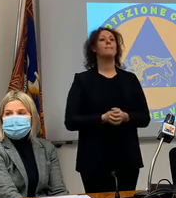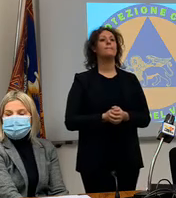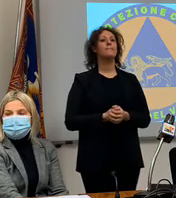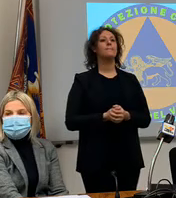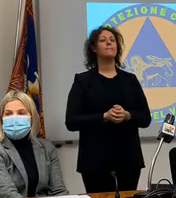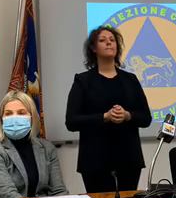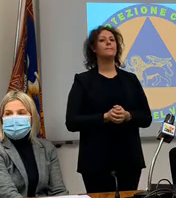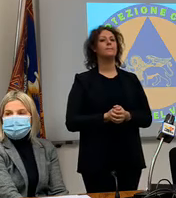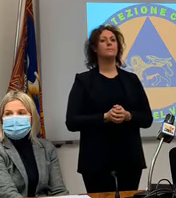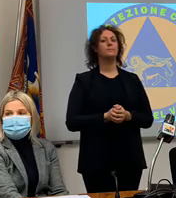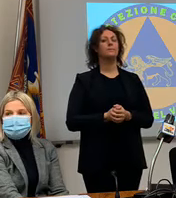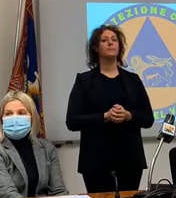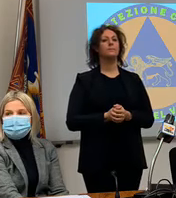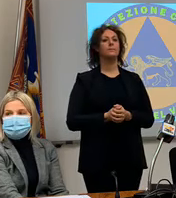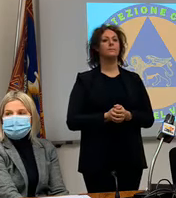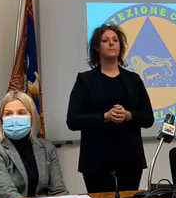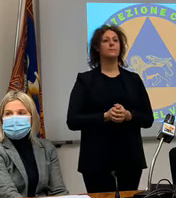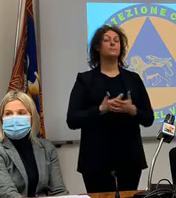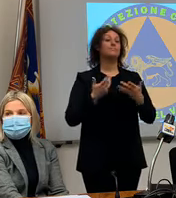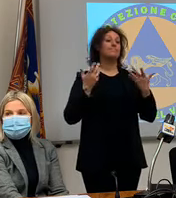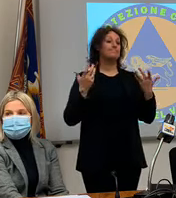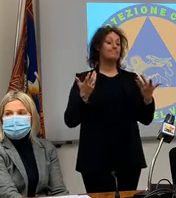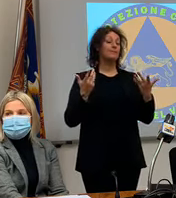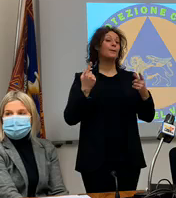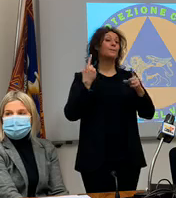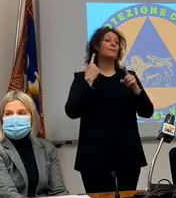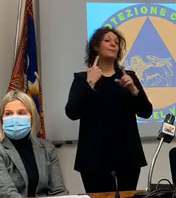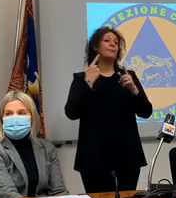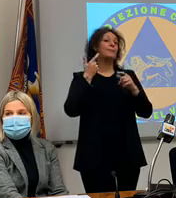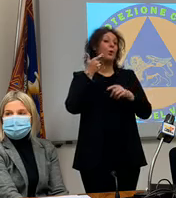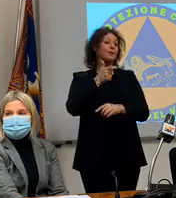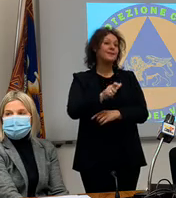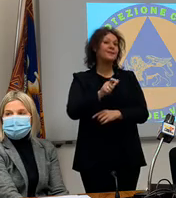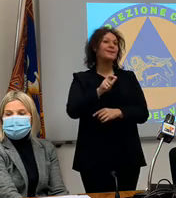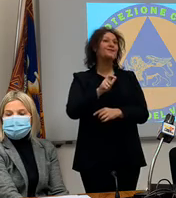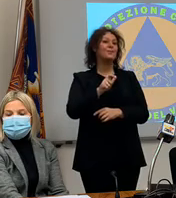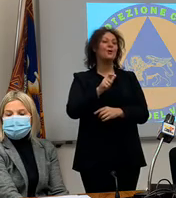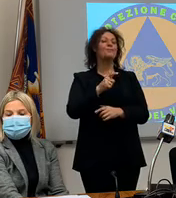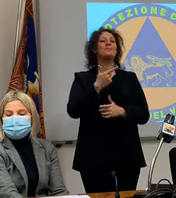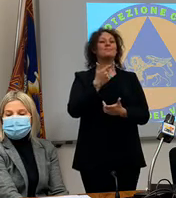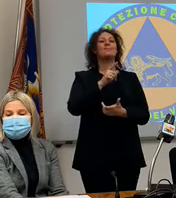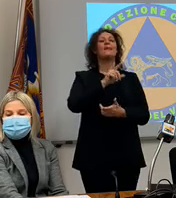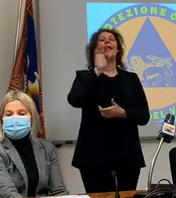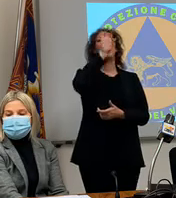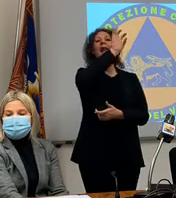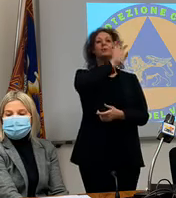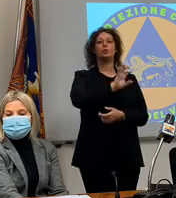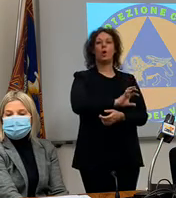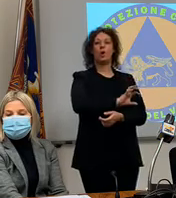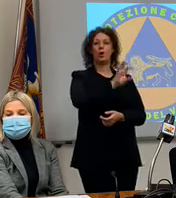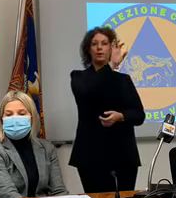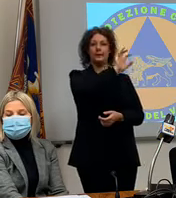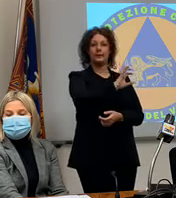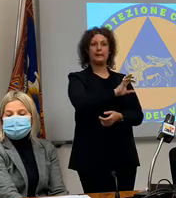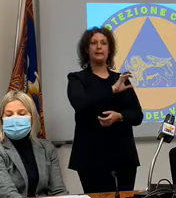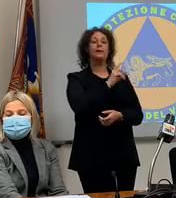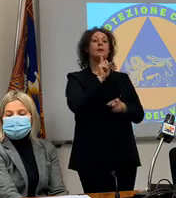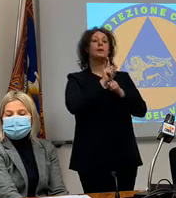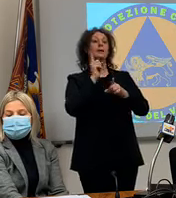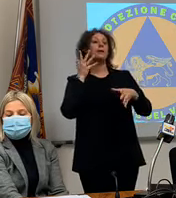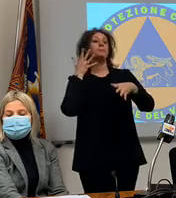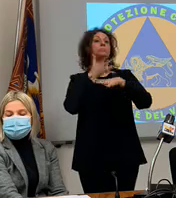era corretto applicare a tutta a tutte le regioni indipendentemente dalla loro situazione gli stessi